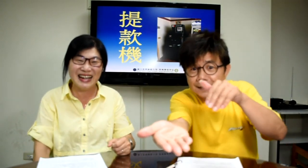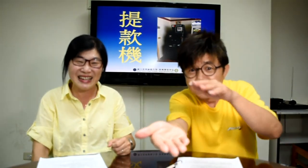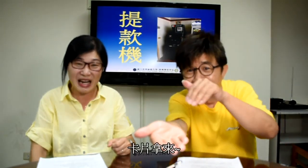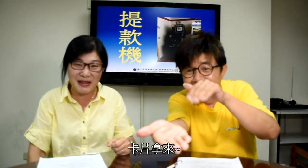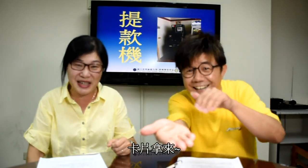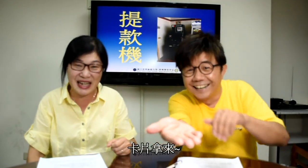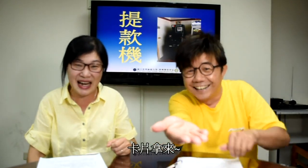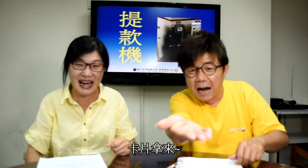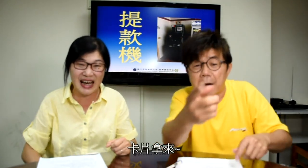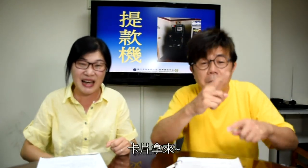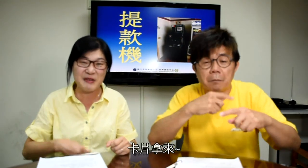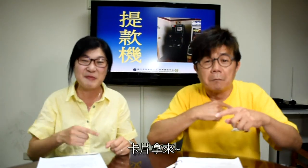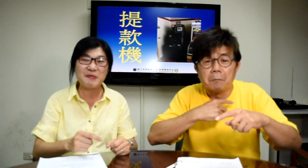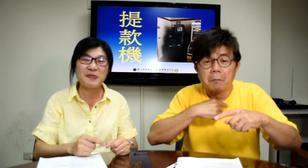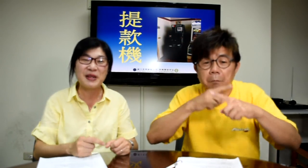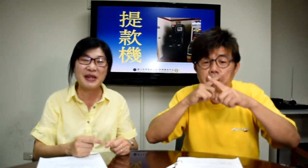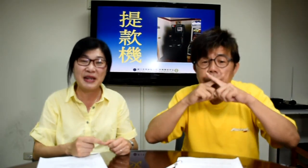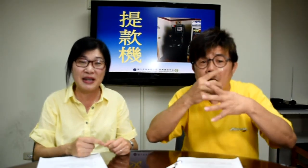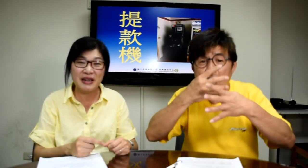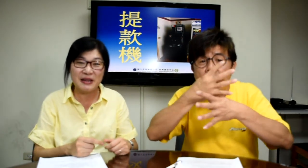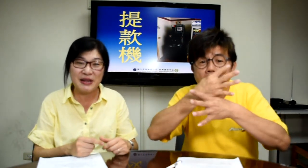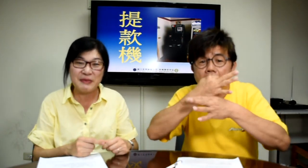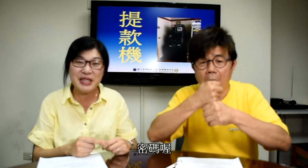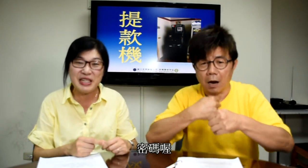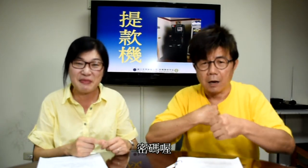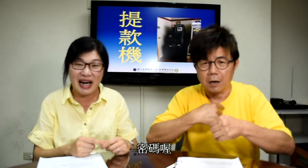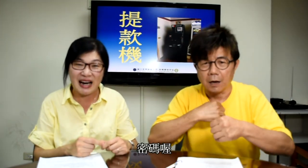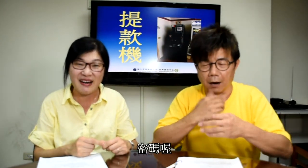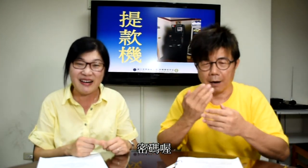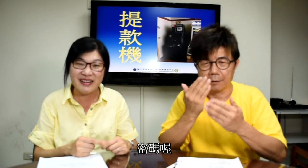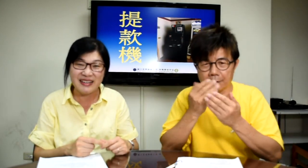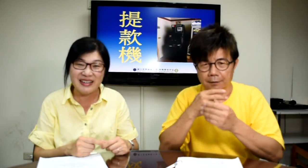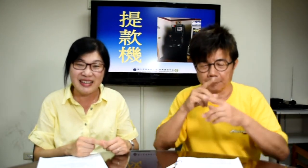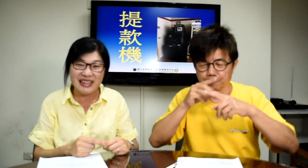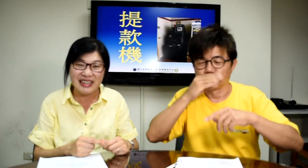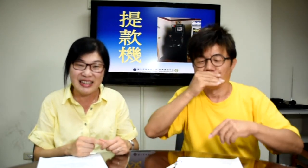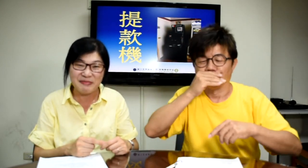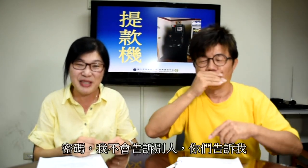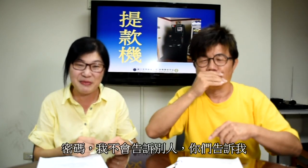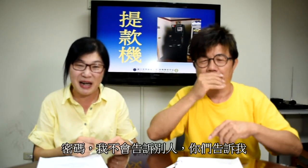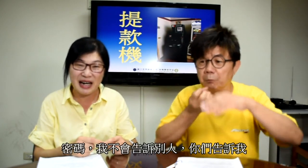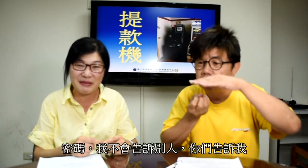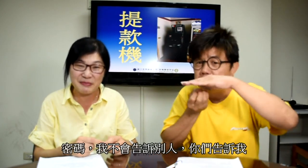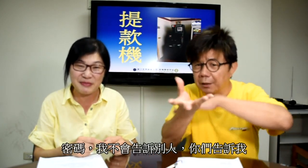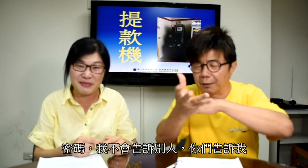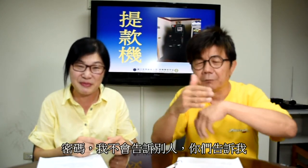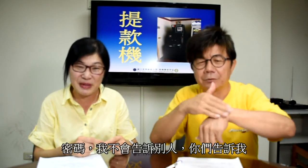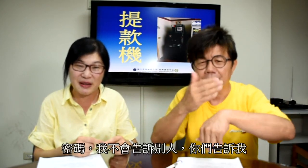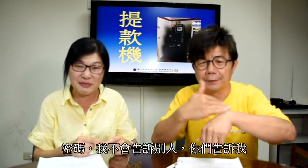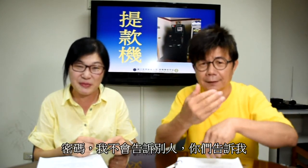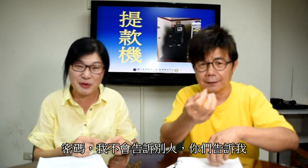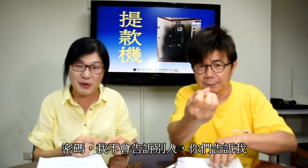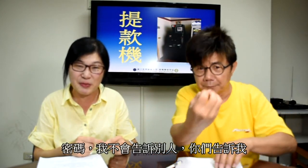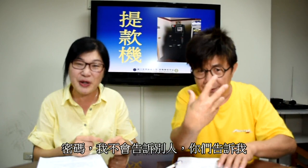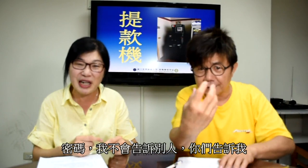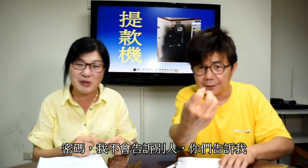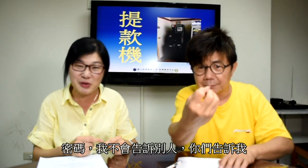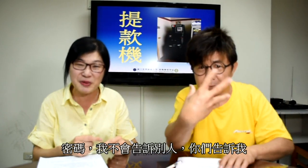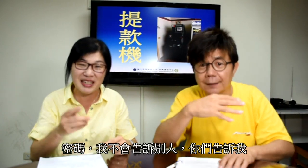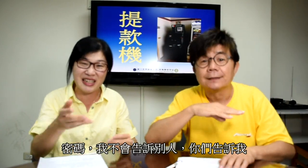卡片拿来，密码哦，密码。我不会告诉别人，你们